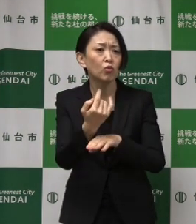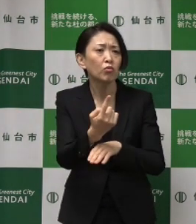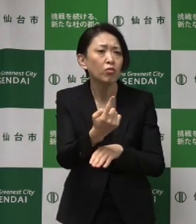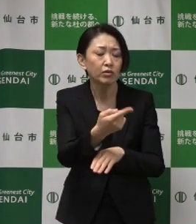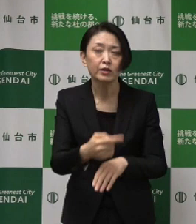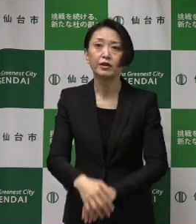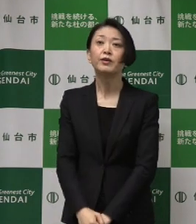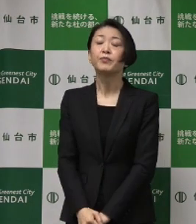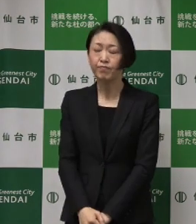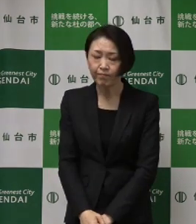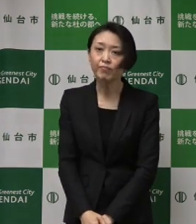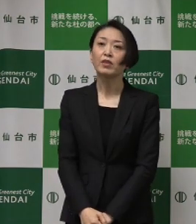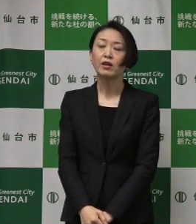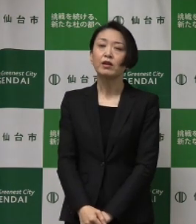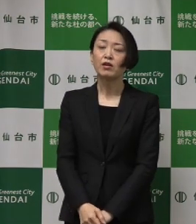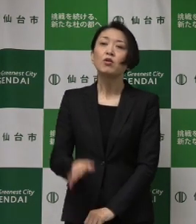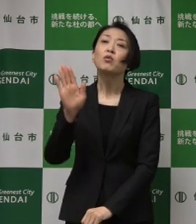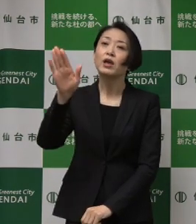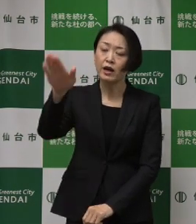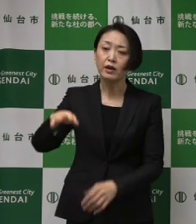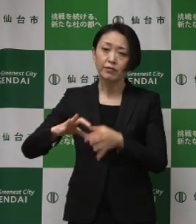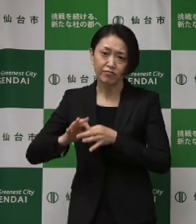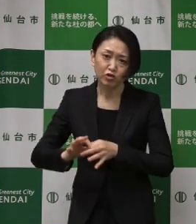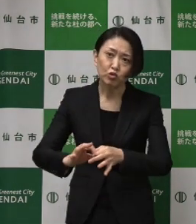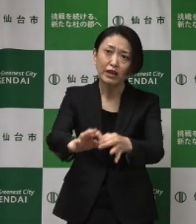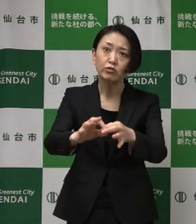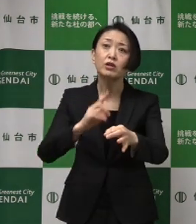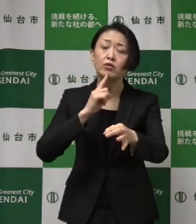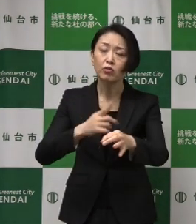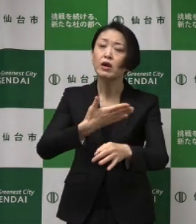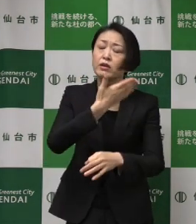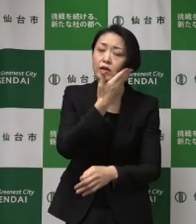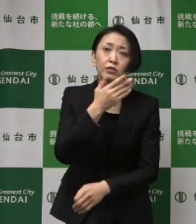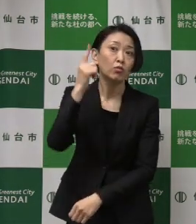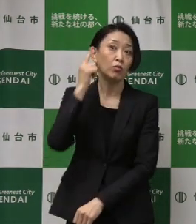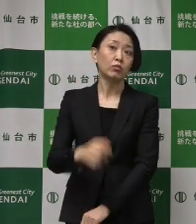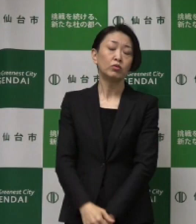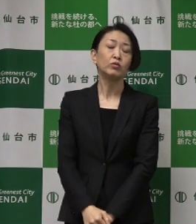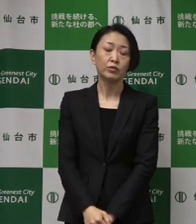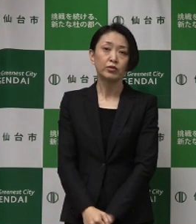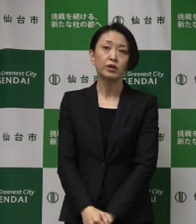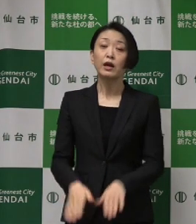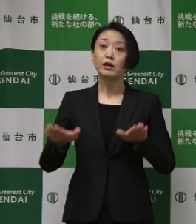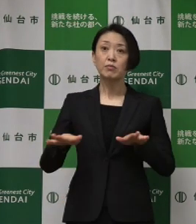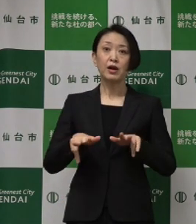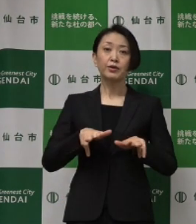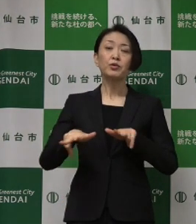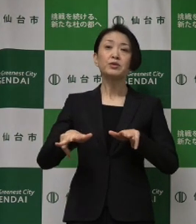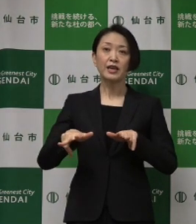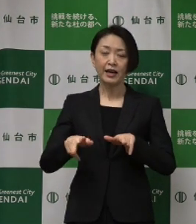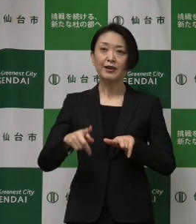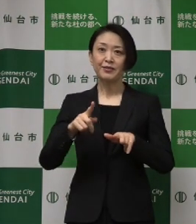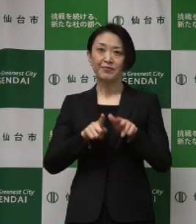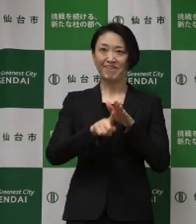っていうことがこれからの社会では重要じゃないかと思ってるんです。今 行政が先頭に立